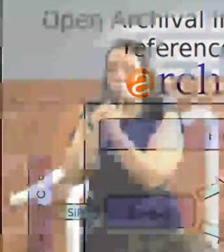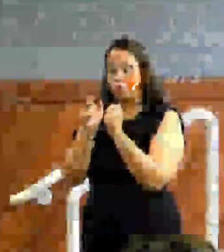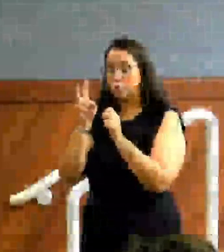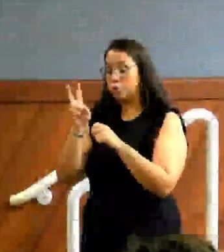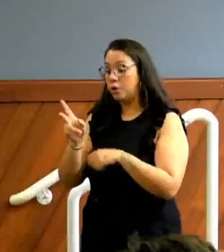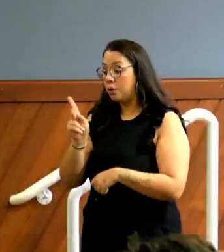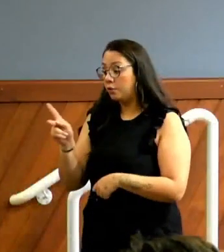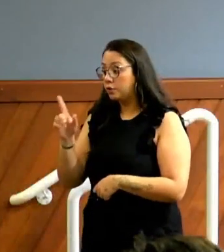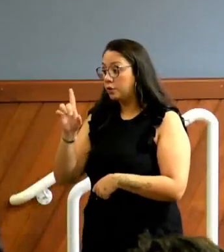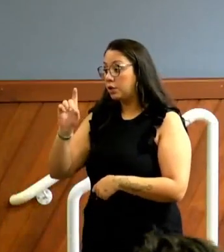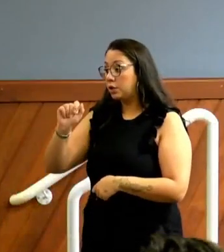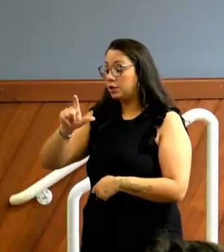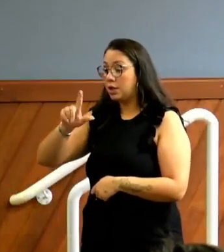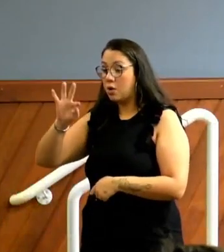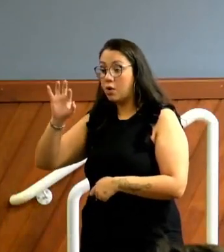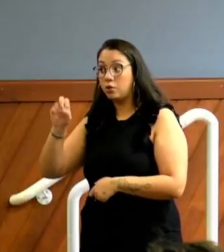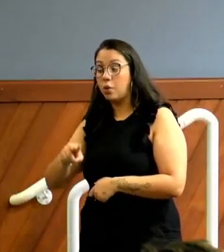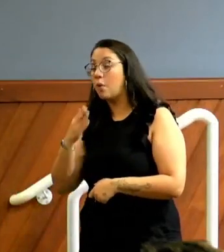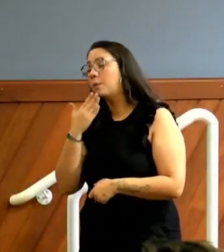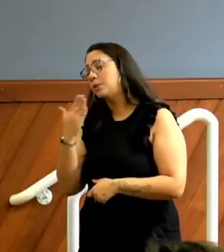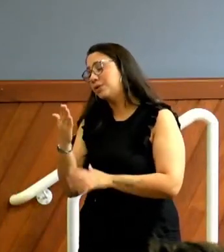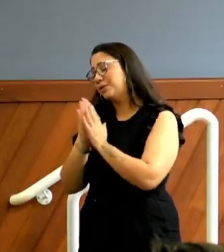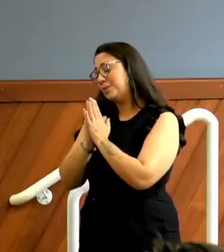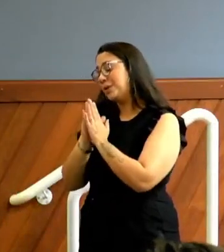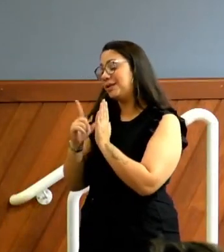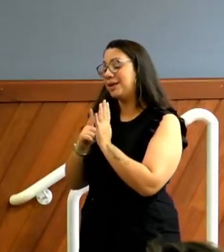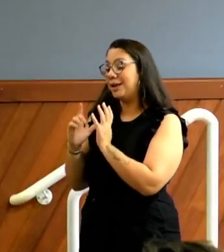professor Dalton, de pedir para ele, assim, claro que aí é uma